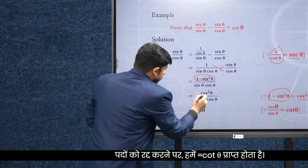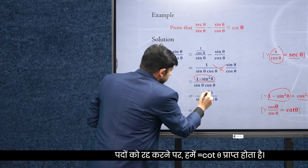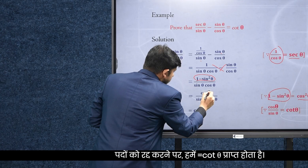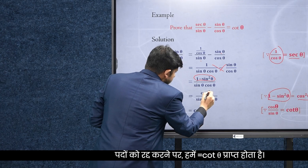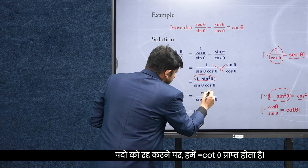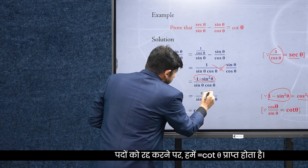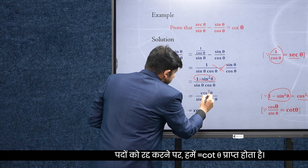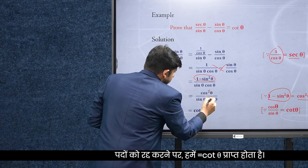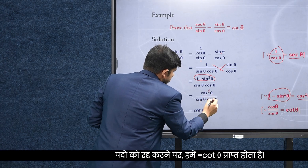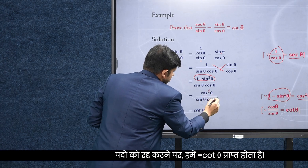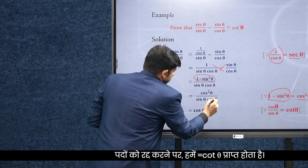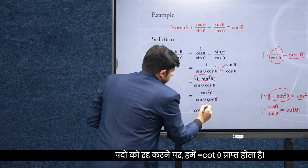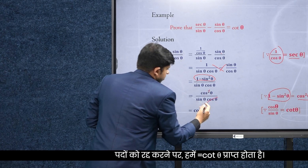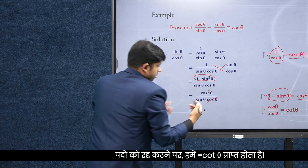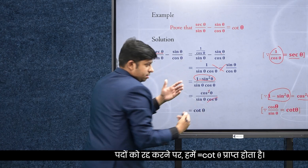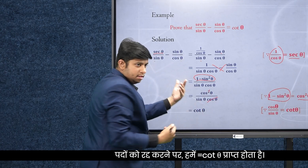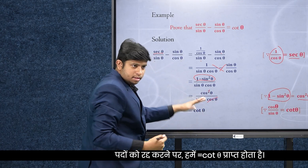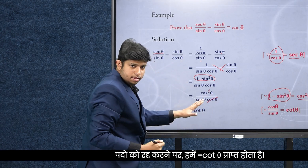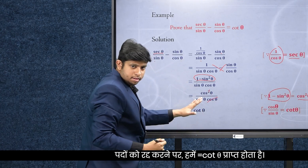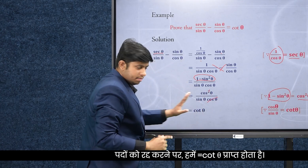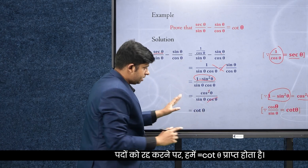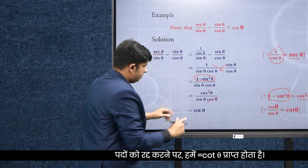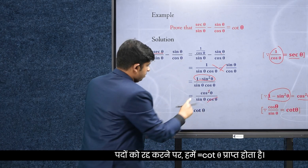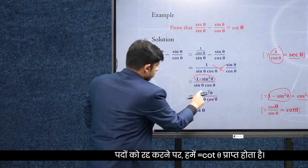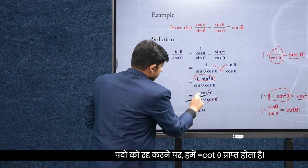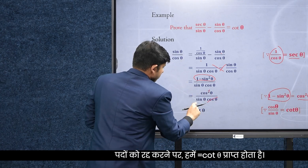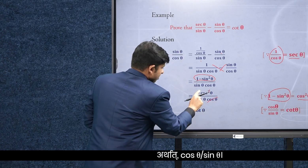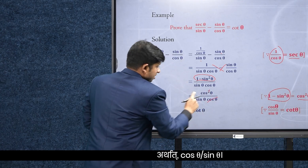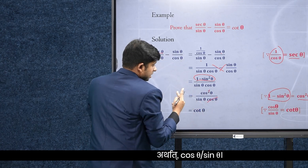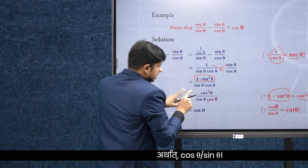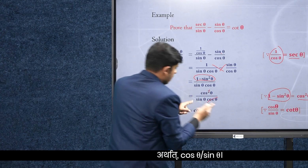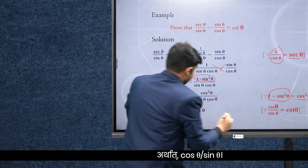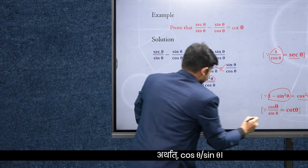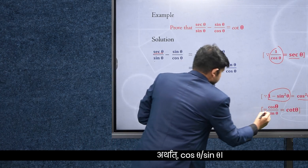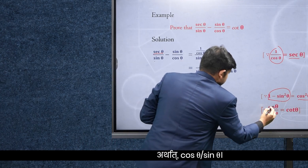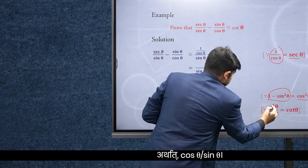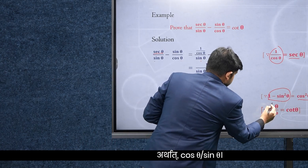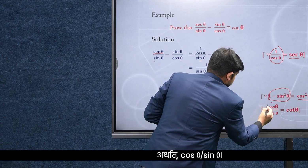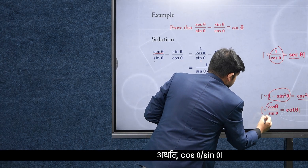पदों को रद्द करने पर हमें कोट प्राप्त होता है, अर्थात कसिन।